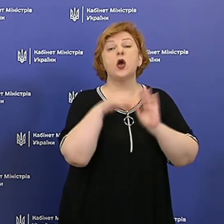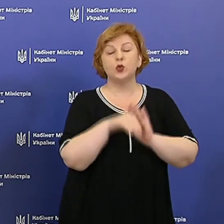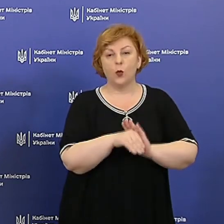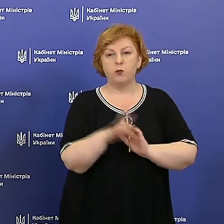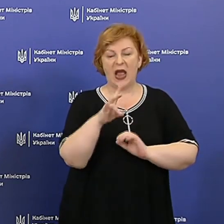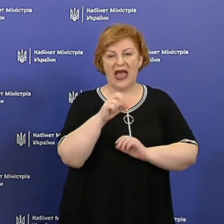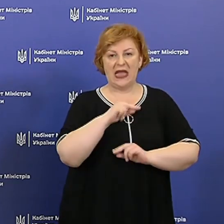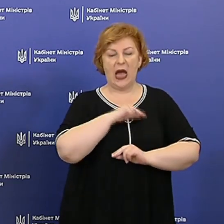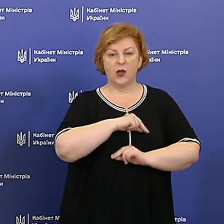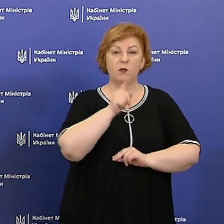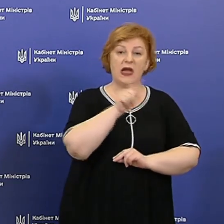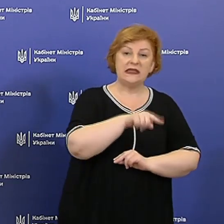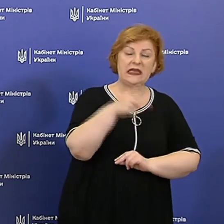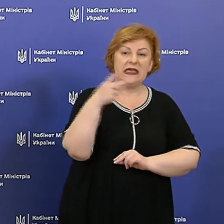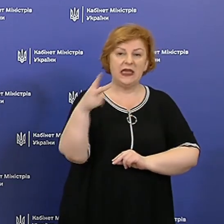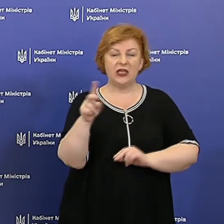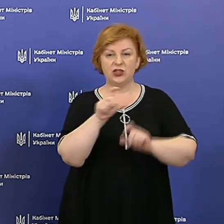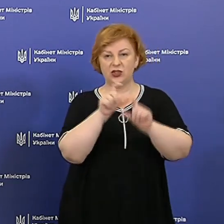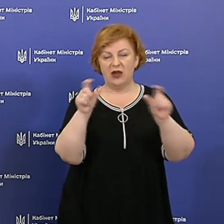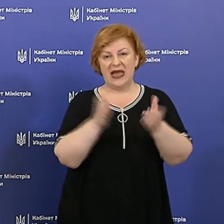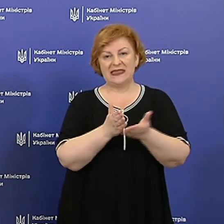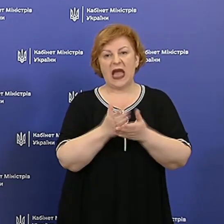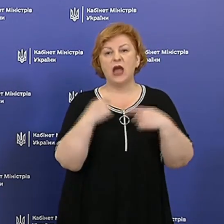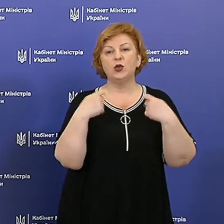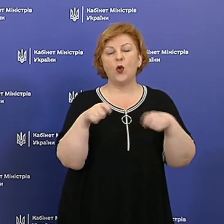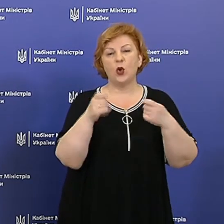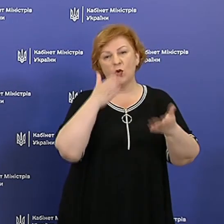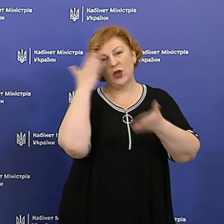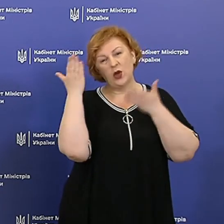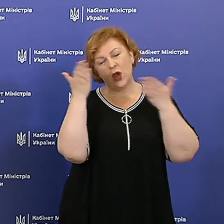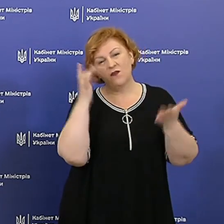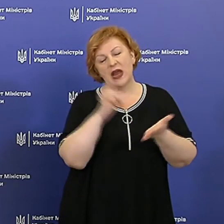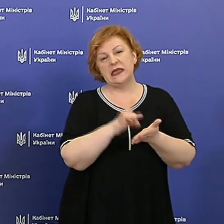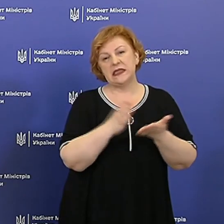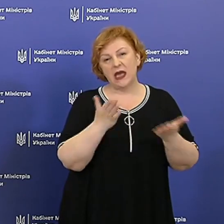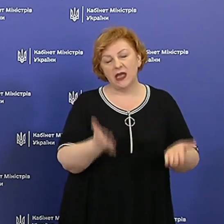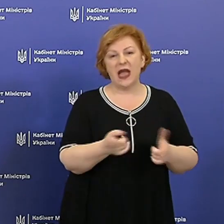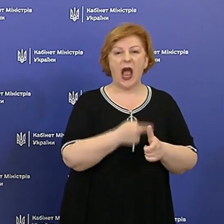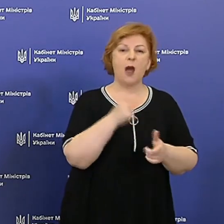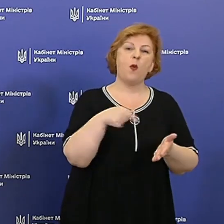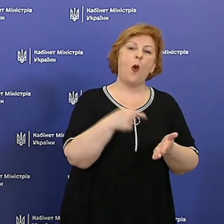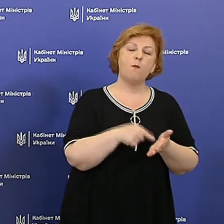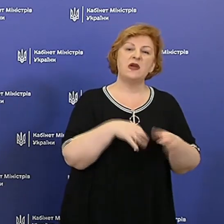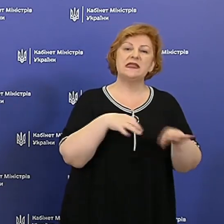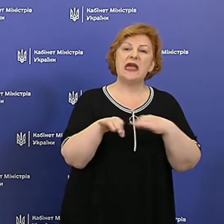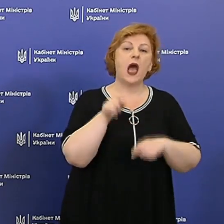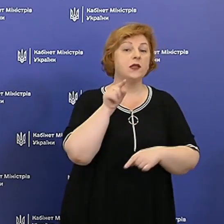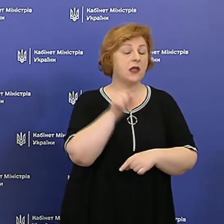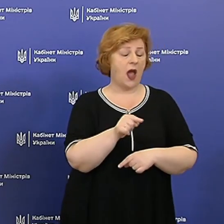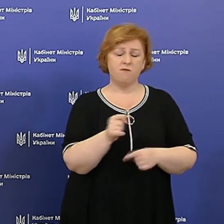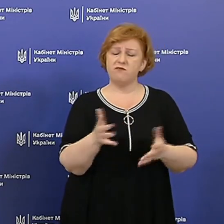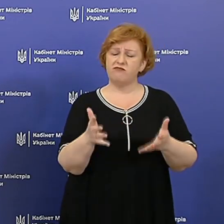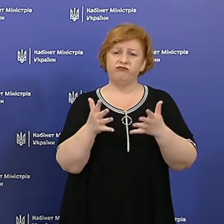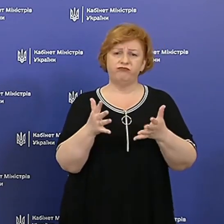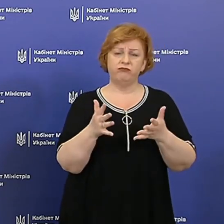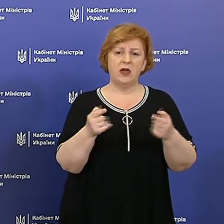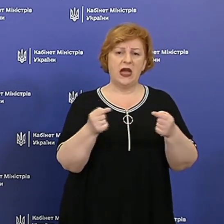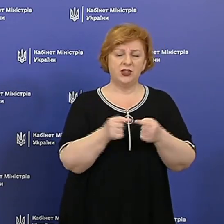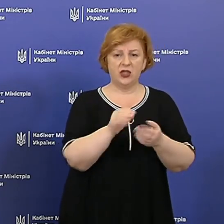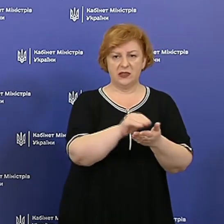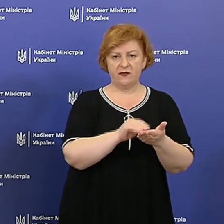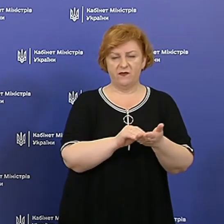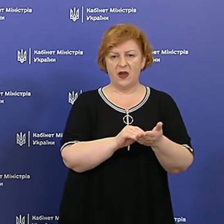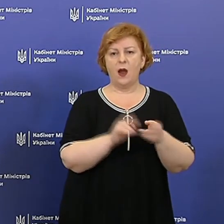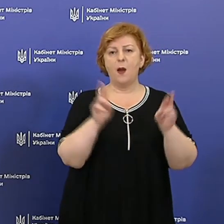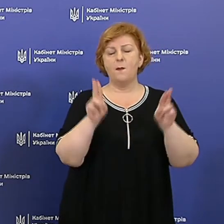і на роботи тих чи інших закладів або торговельно-розважальних центрів або міського транспорту. Там достатньо чітко виписані